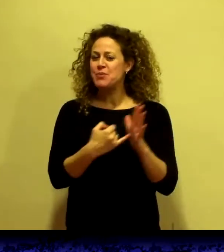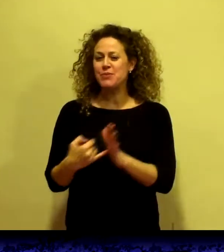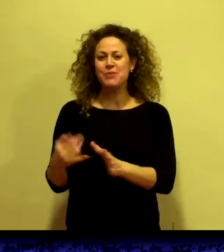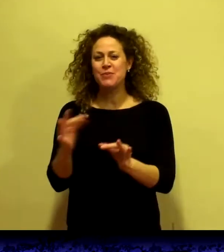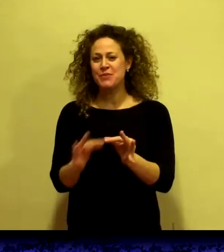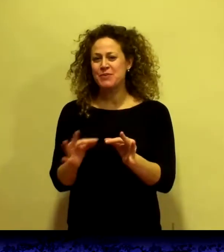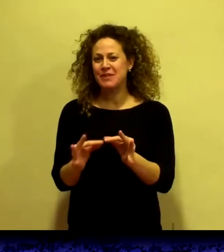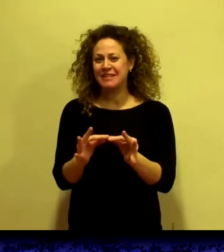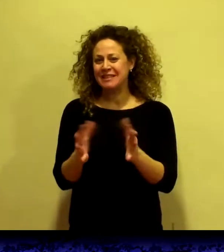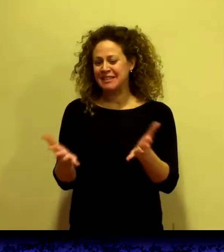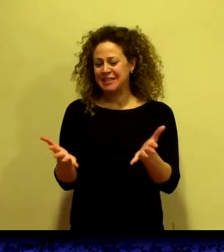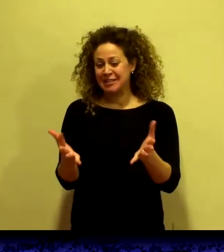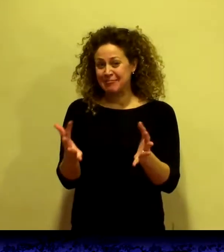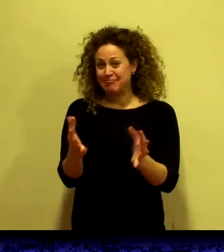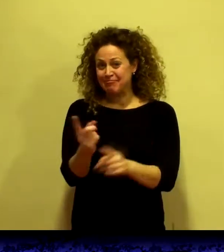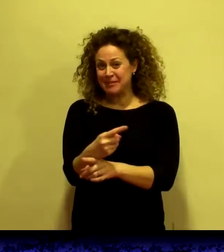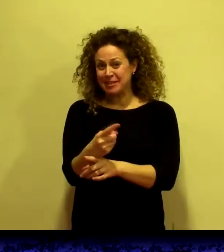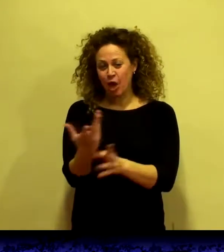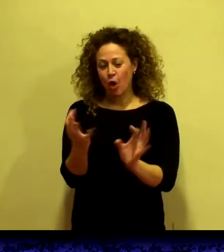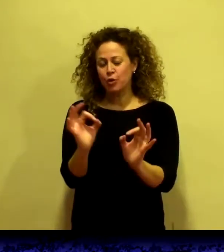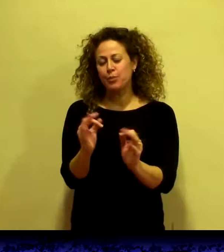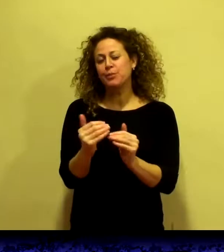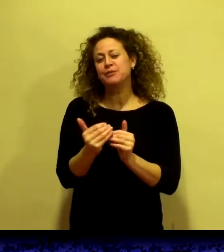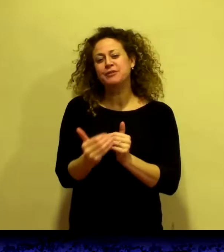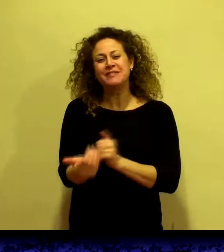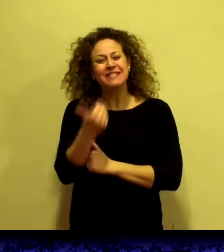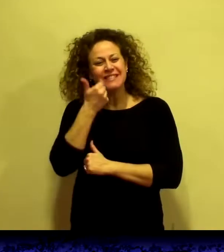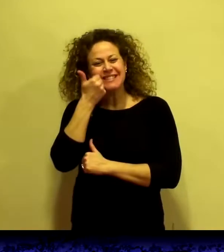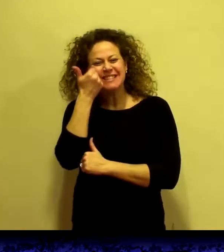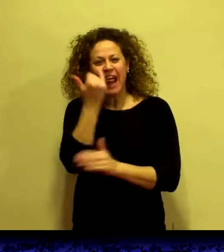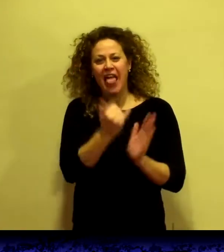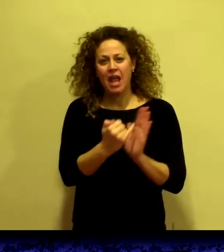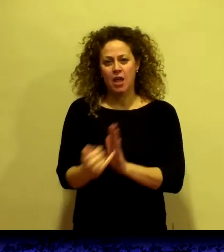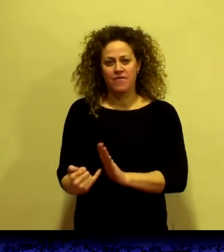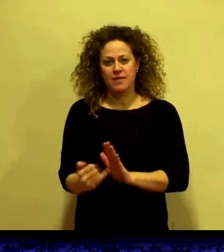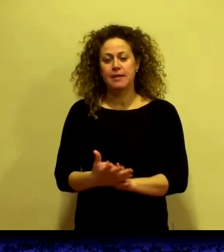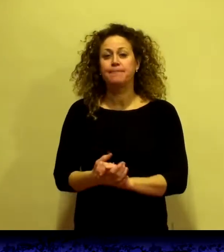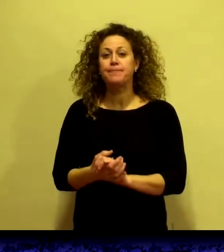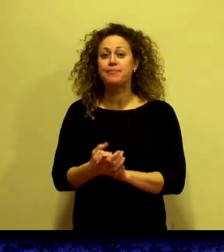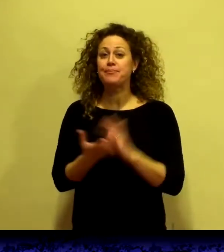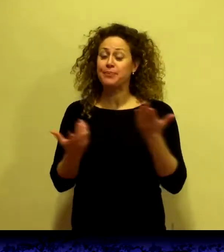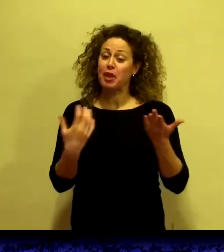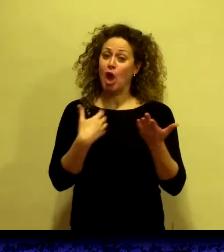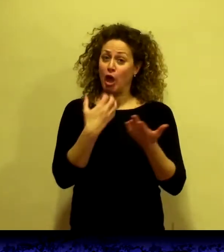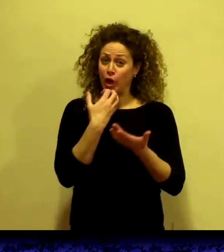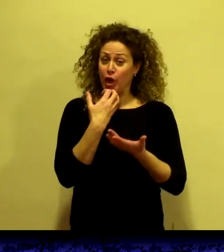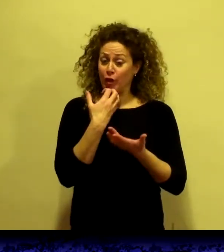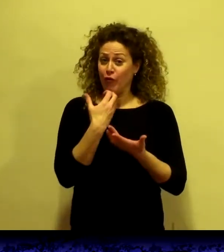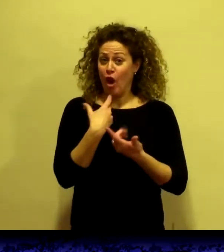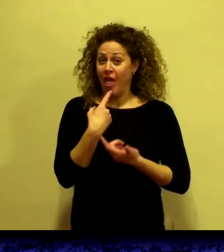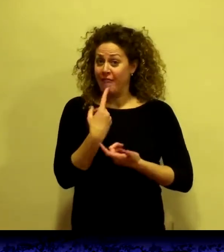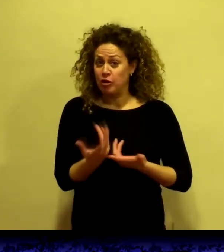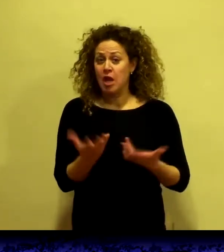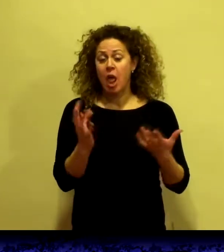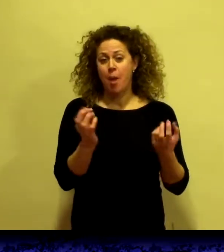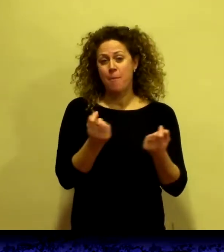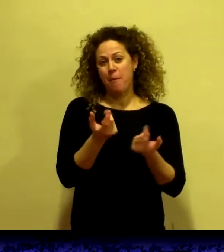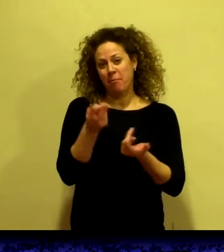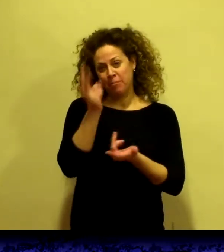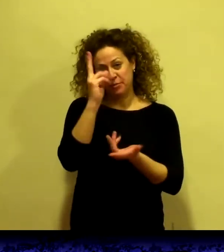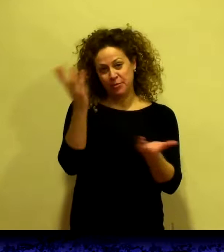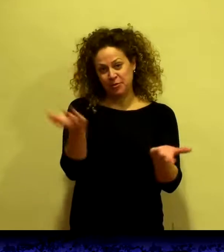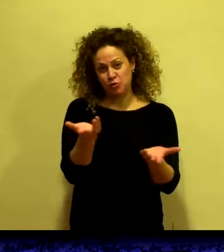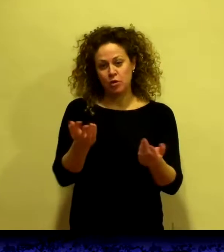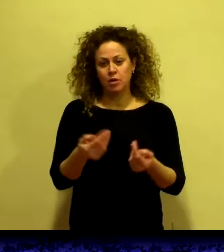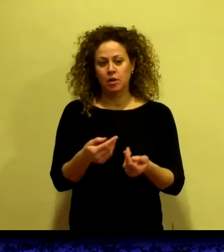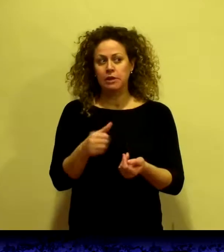ultimi secondi, minuti. Agli sgoccioli. Agli sgoccioli, capisci? Volevo dirlo, però era un po' banale. Ma io sento proprio